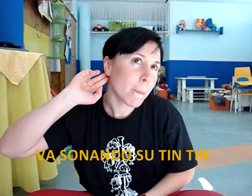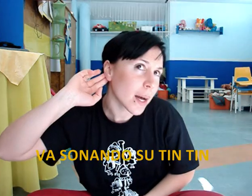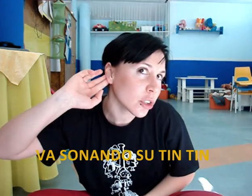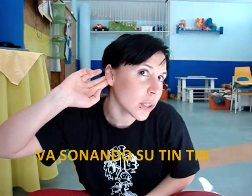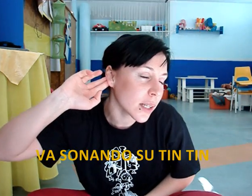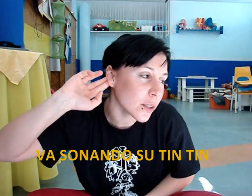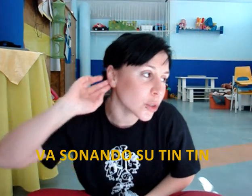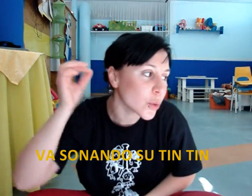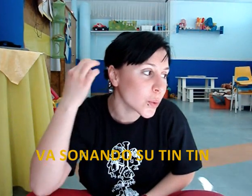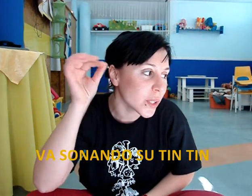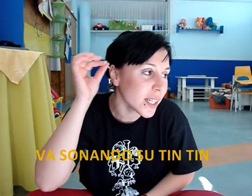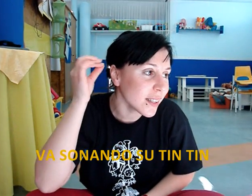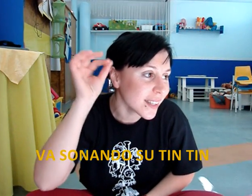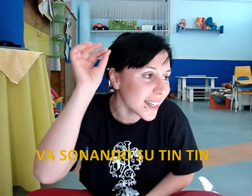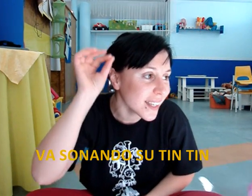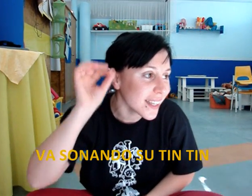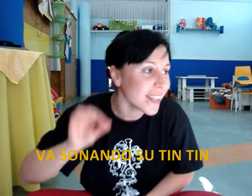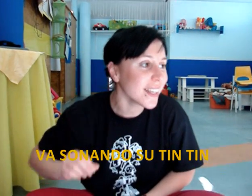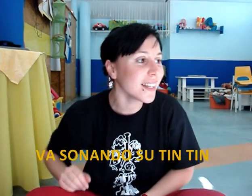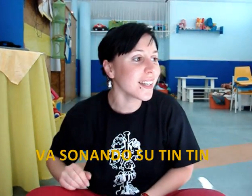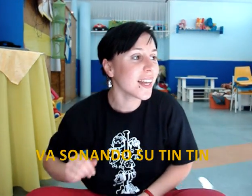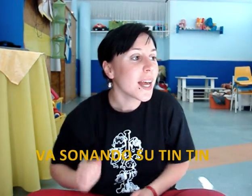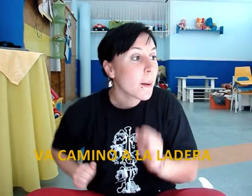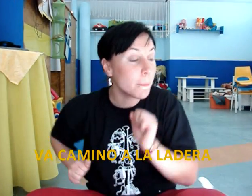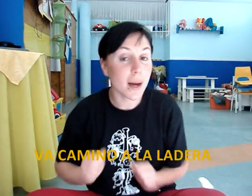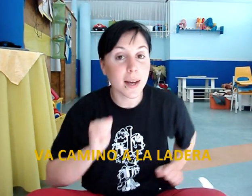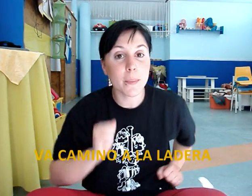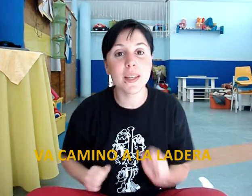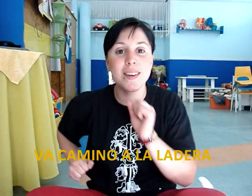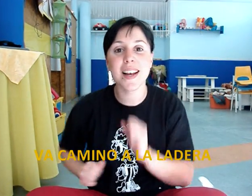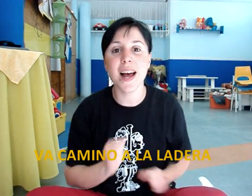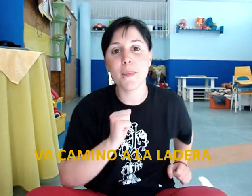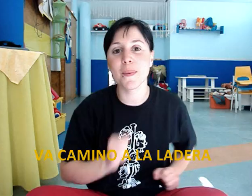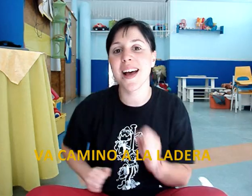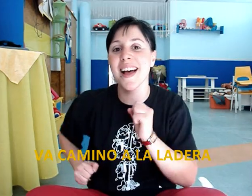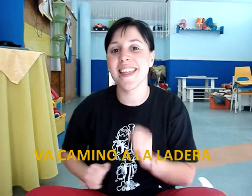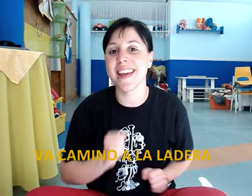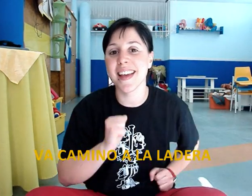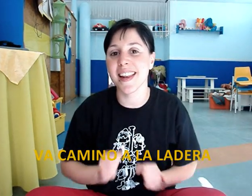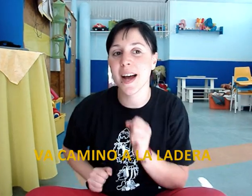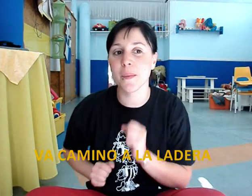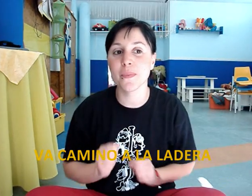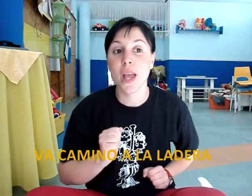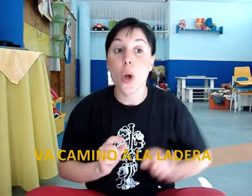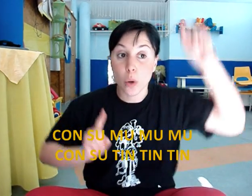va sonando su tintín, va camino a la pradera con